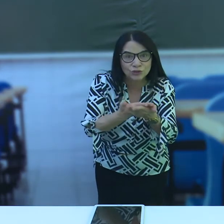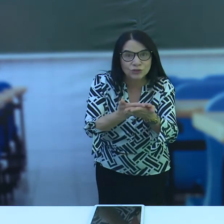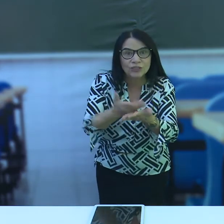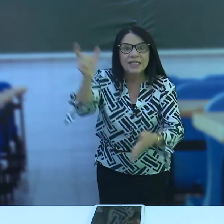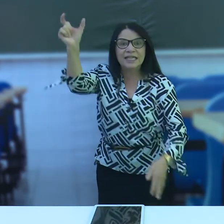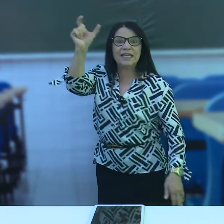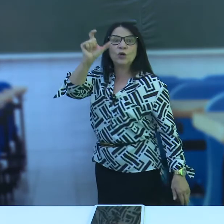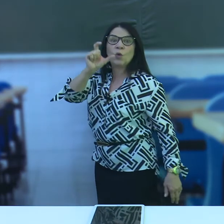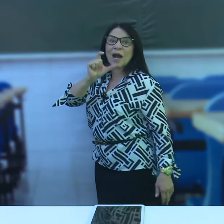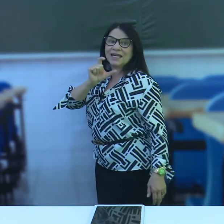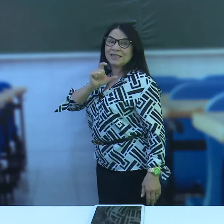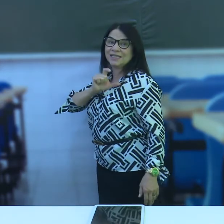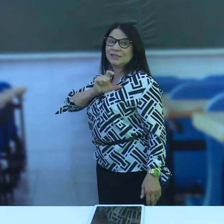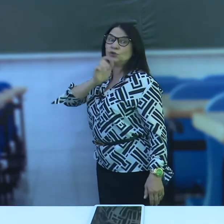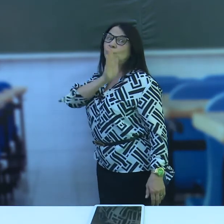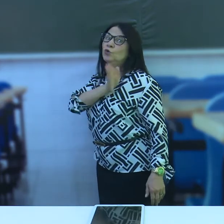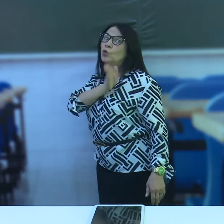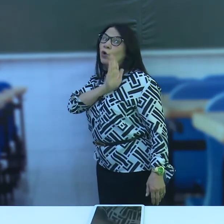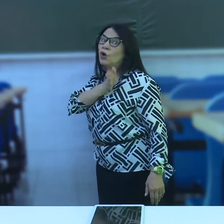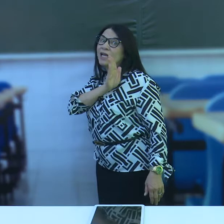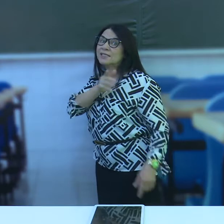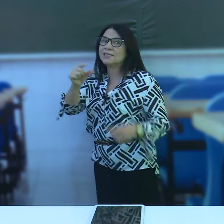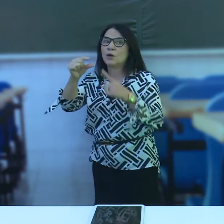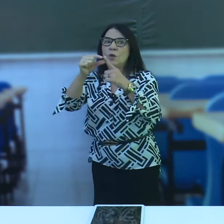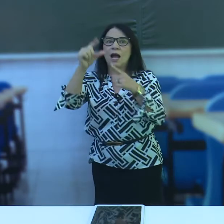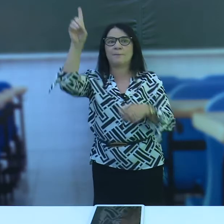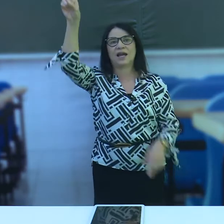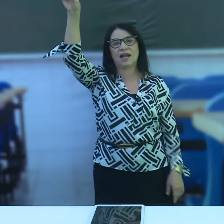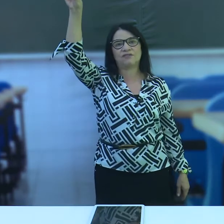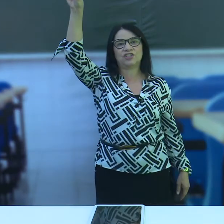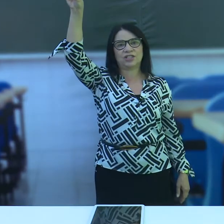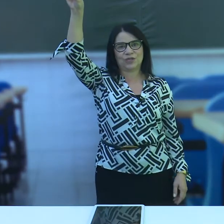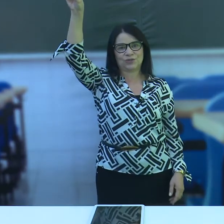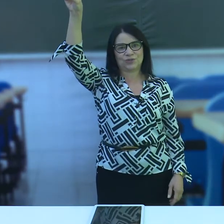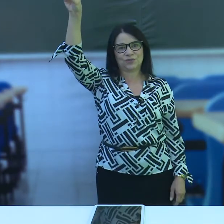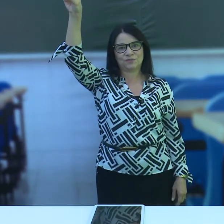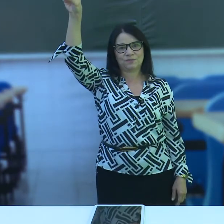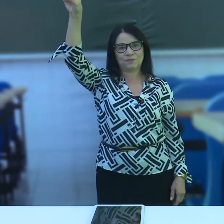estudando e guardando no coração a palavra de Deus.